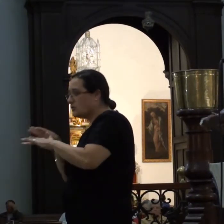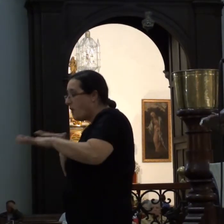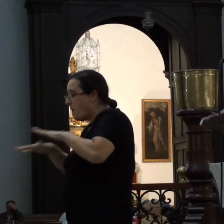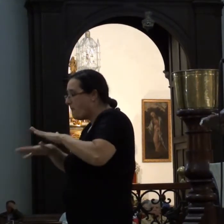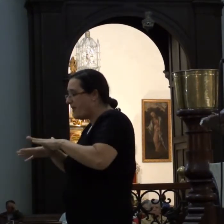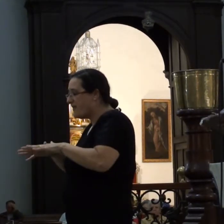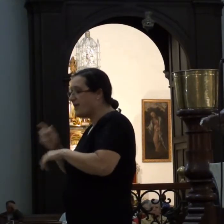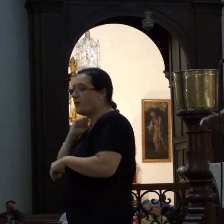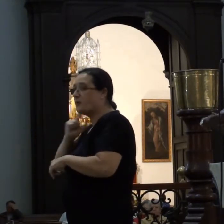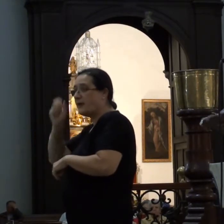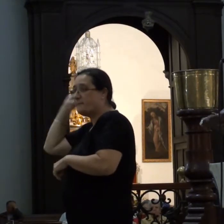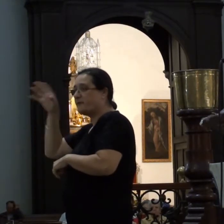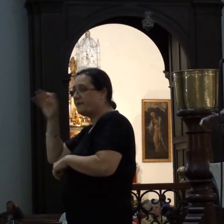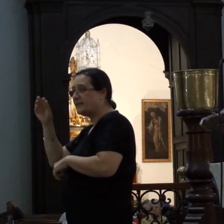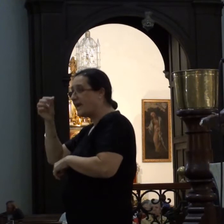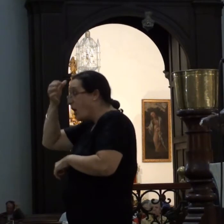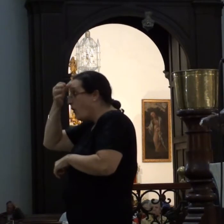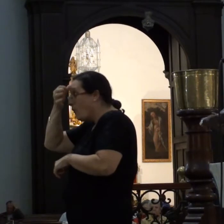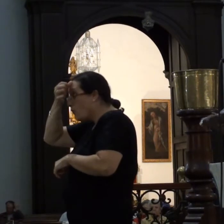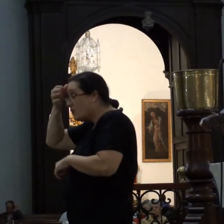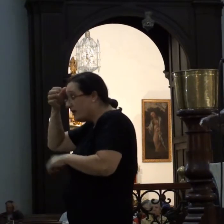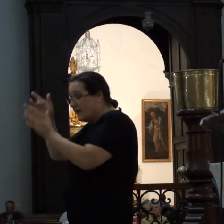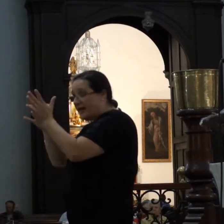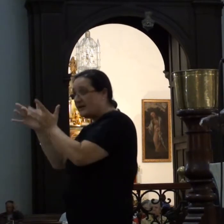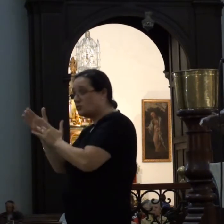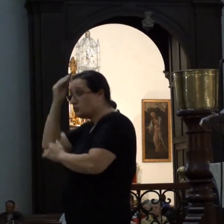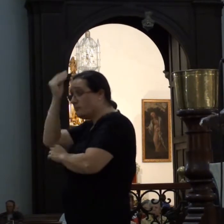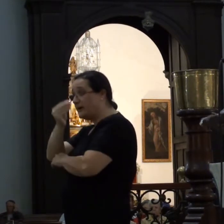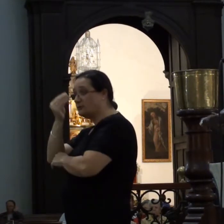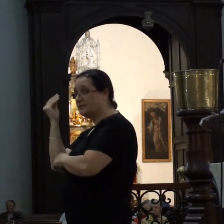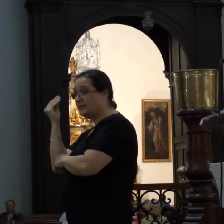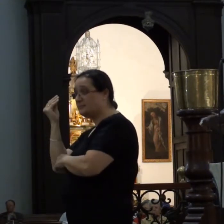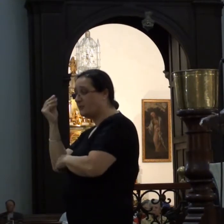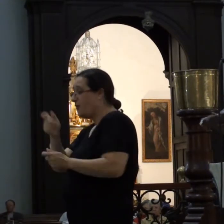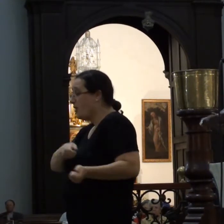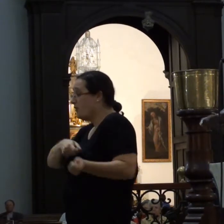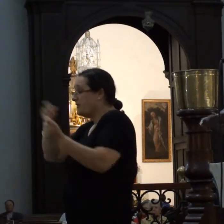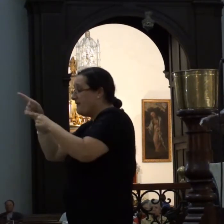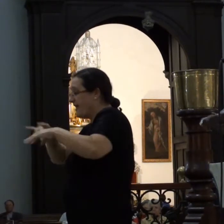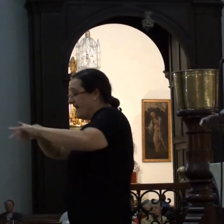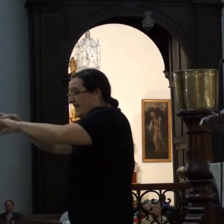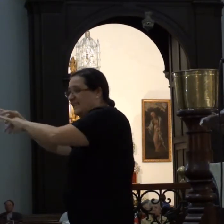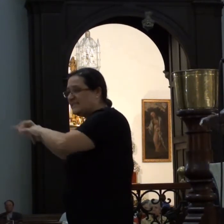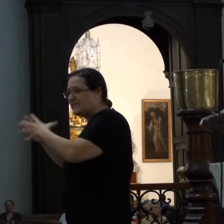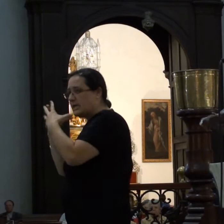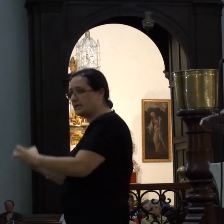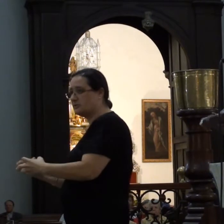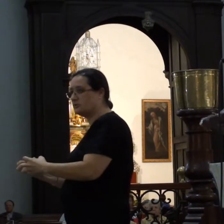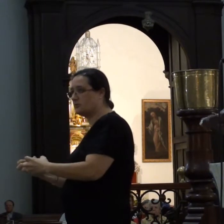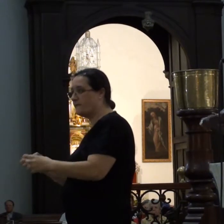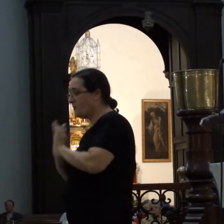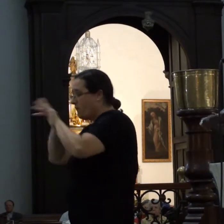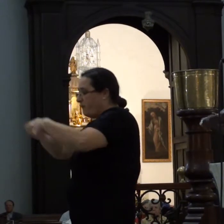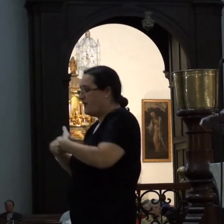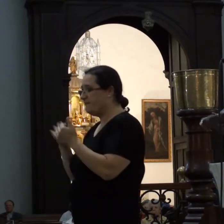Simeón que va al templo un Jesús de En el bautismo lleva a Jesús al Desierto vuelve a Galilea con la fuerza